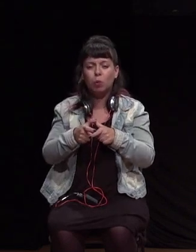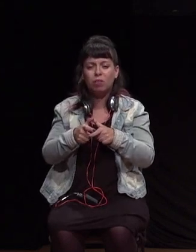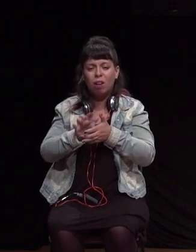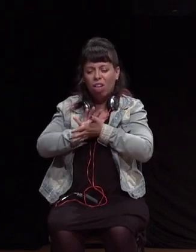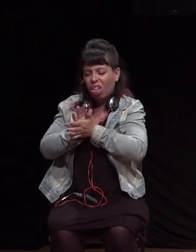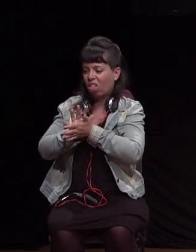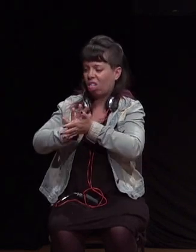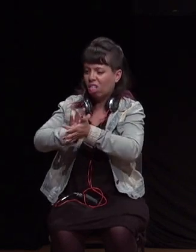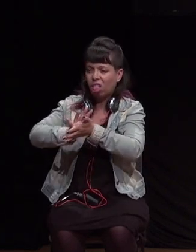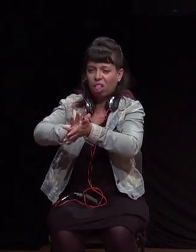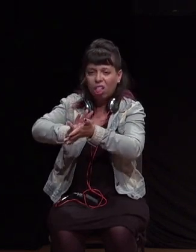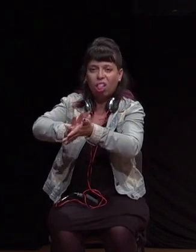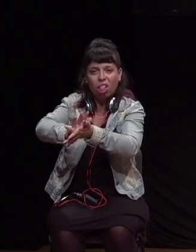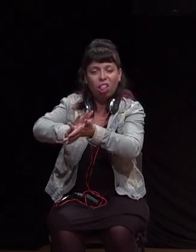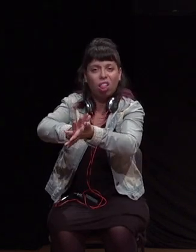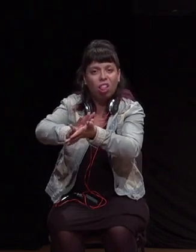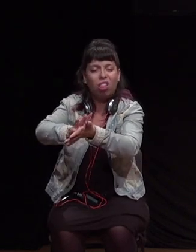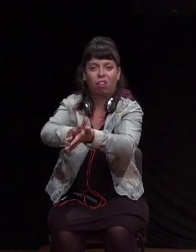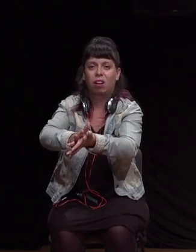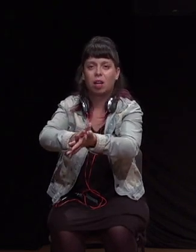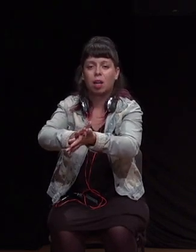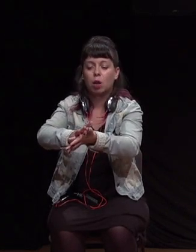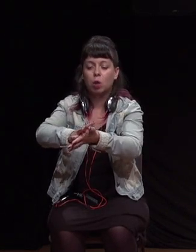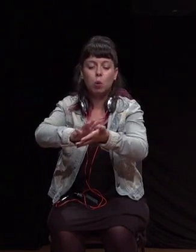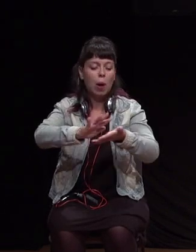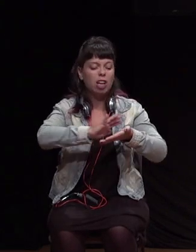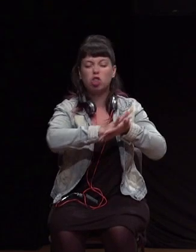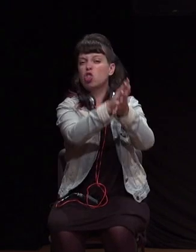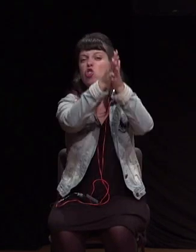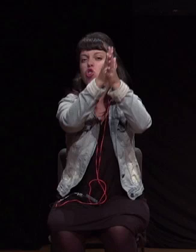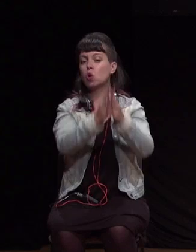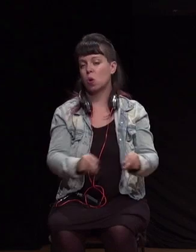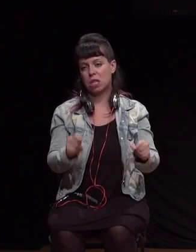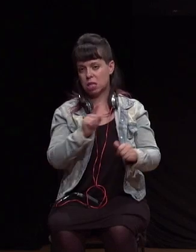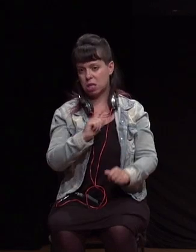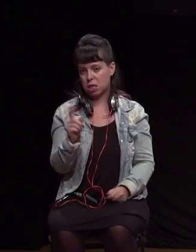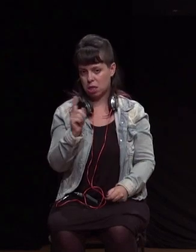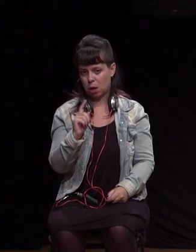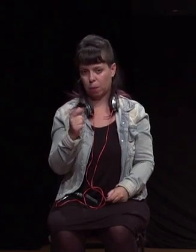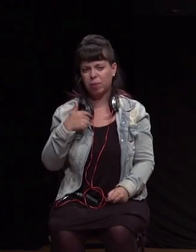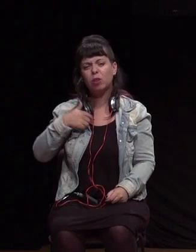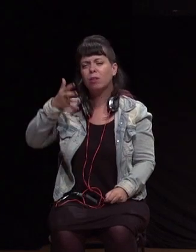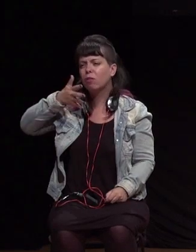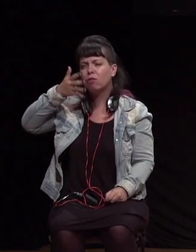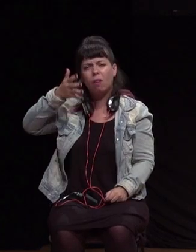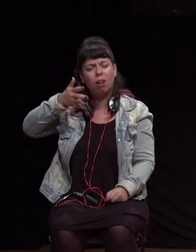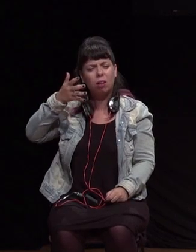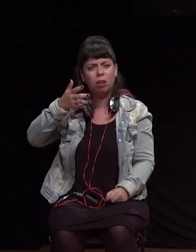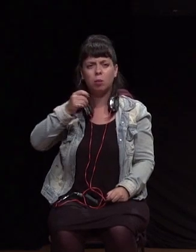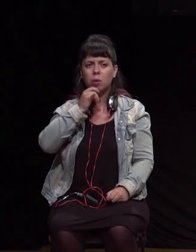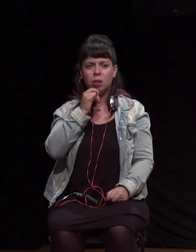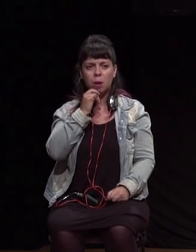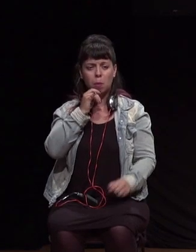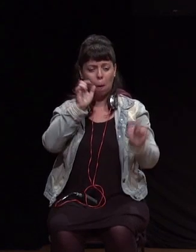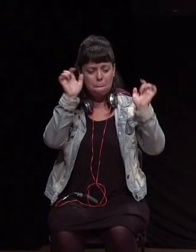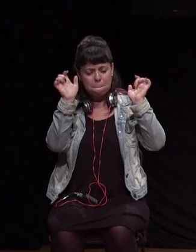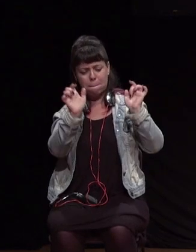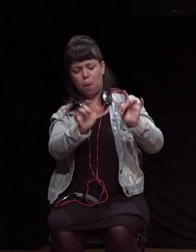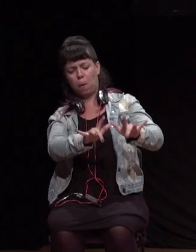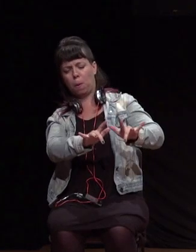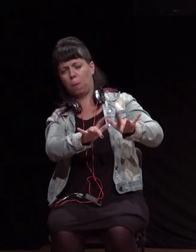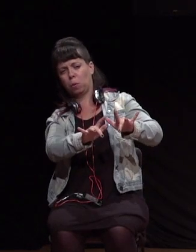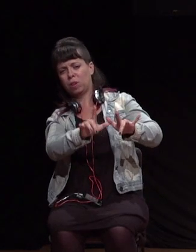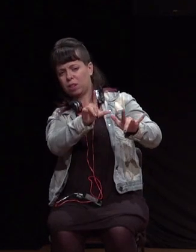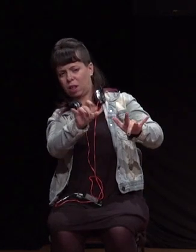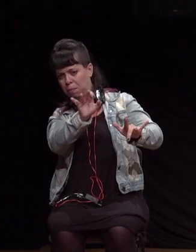trata de uma destruição. Eu acho que até a pergunta que eu fiz na minha fala, é possível a gente abandonar tudo? Eu acho que a gente